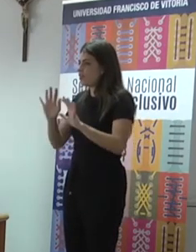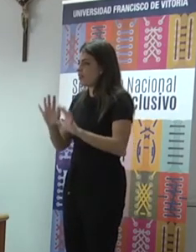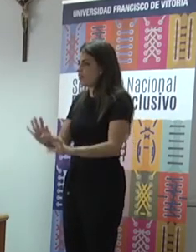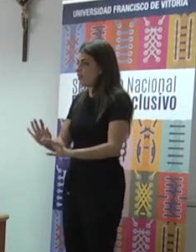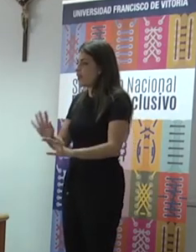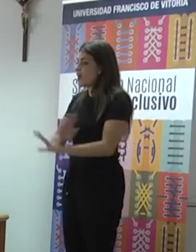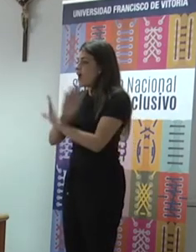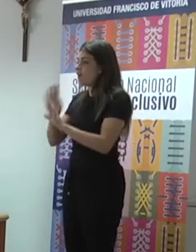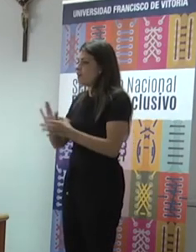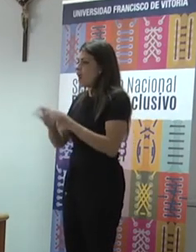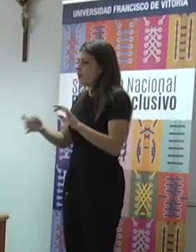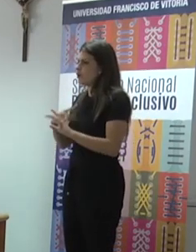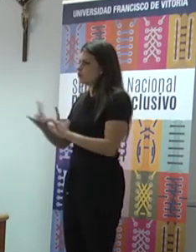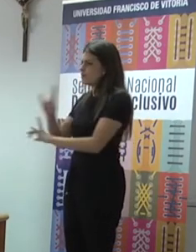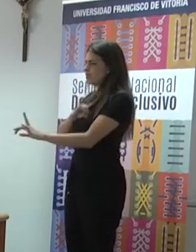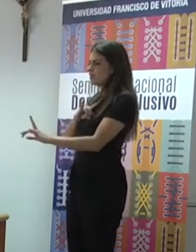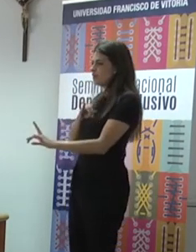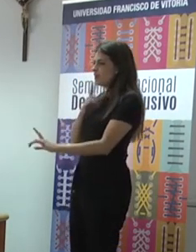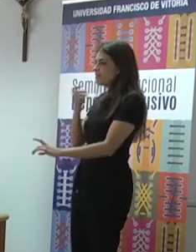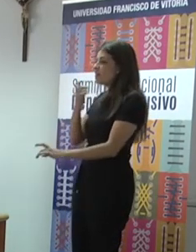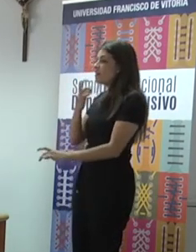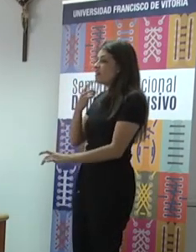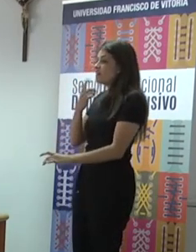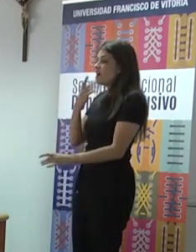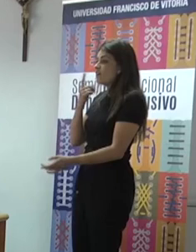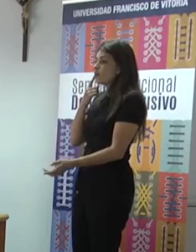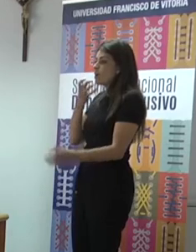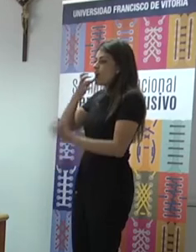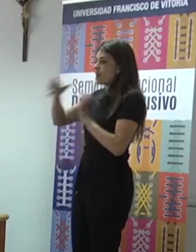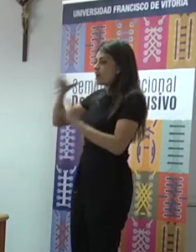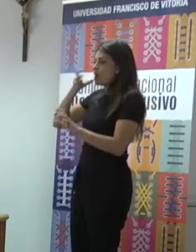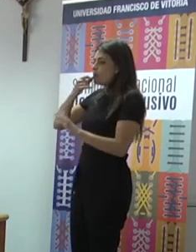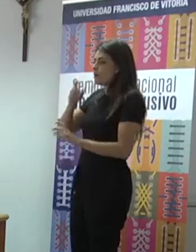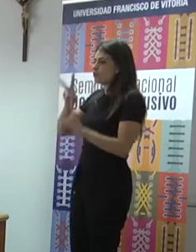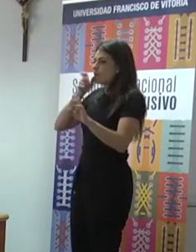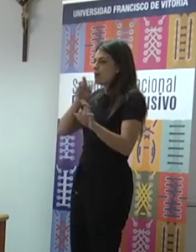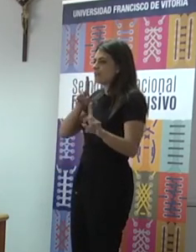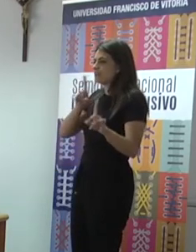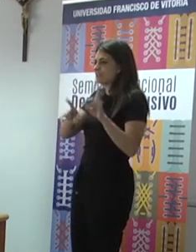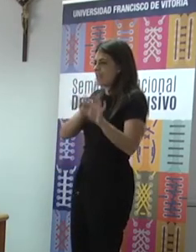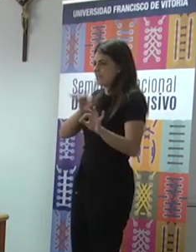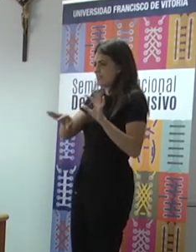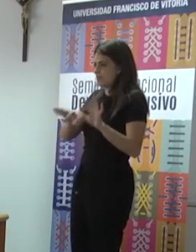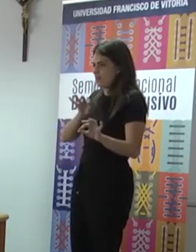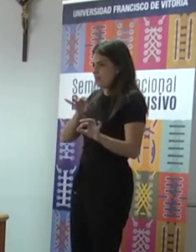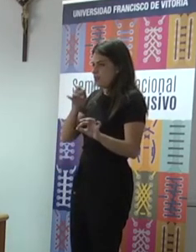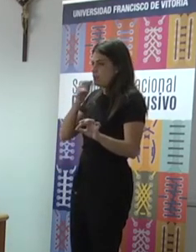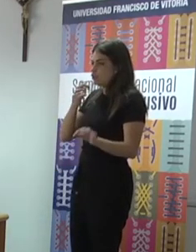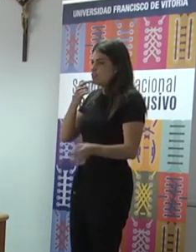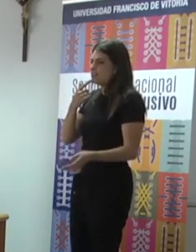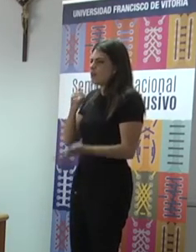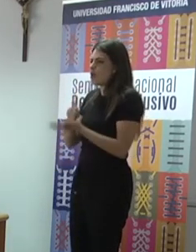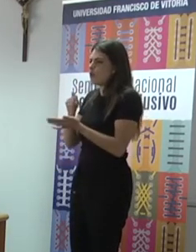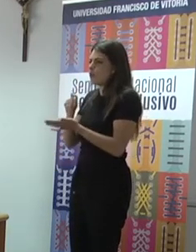llaman y me dicen, David, estamos aquí que vamos a reclamar para las notas de la selectividad y hemos visto un cartel de pruebas físicas de acceso a INEF, ¿tú sabes